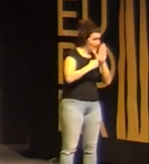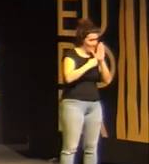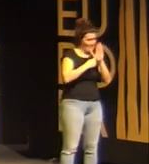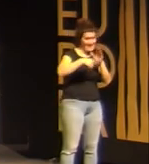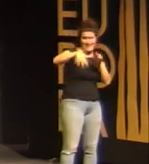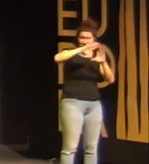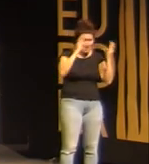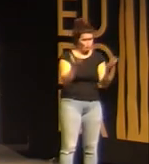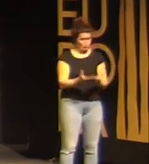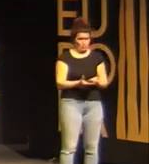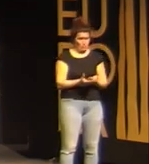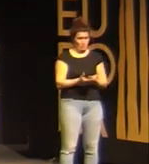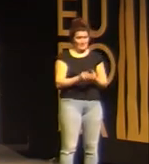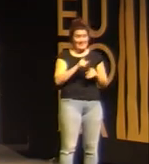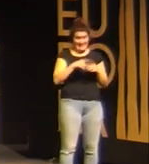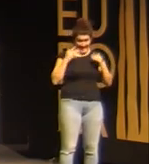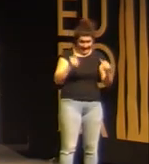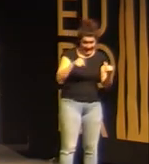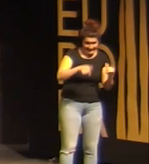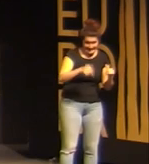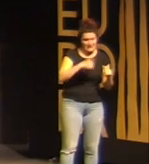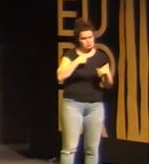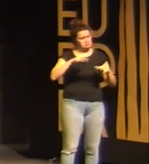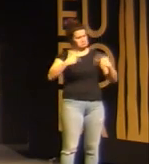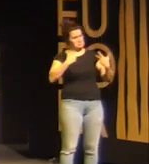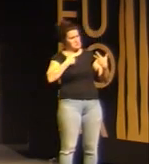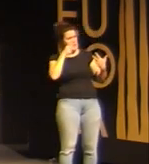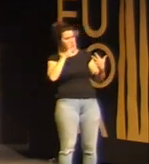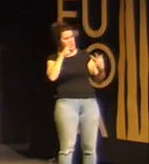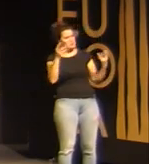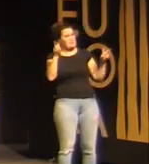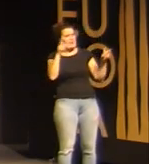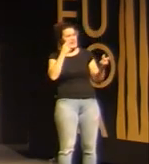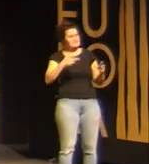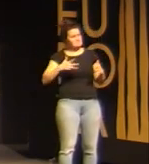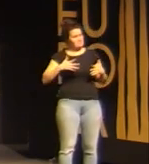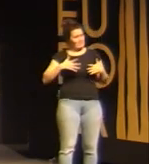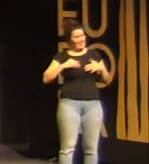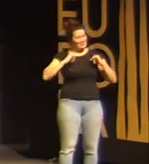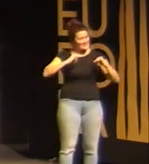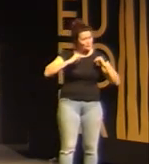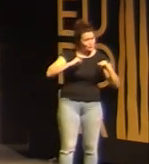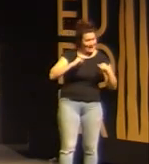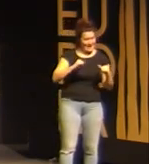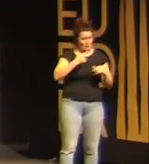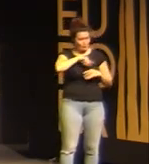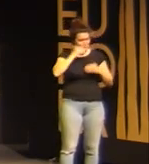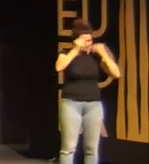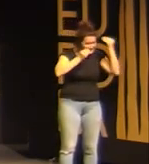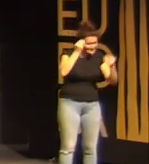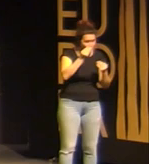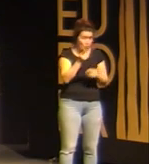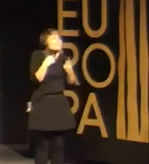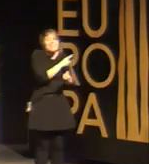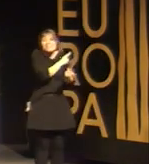y llegamos aquí así que nos vamos a permitir el lujo un poquito de disfrutar pensando en los nuestros o quizá no no lo